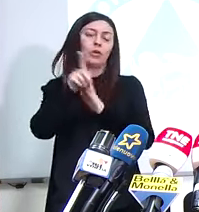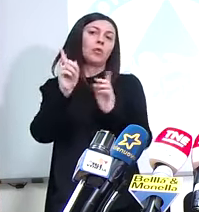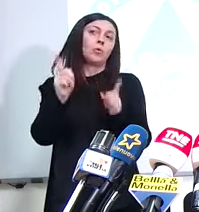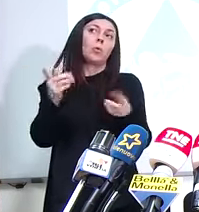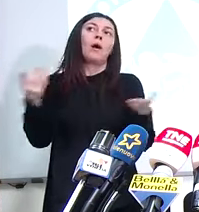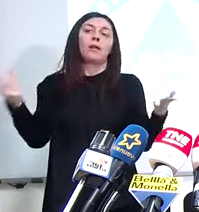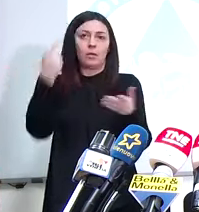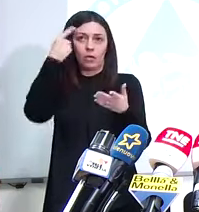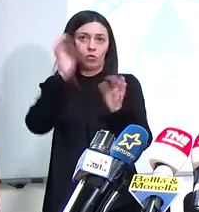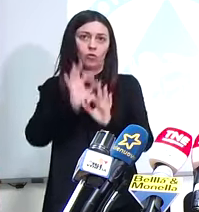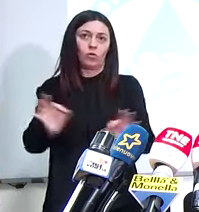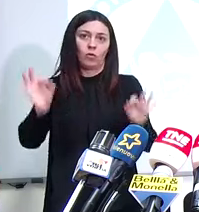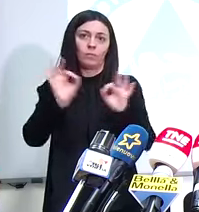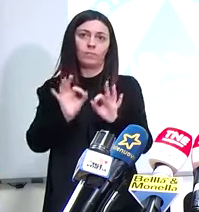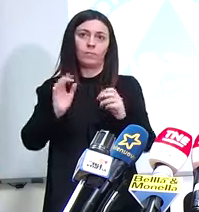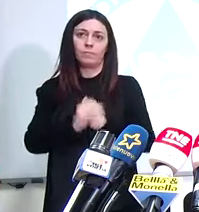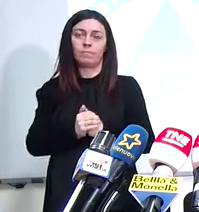so